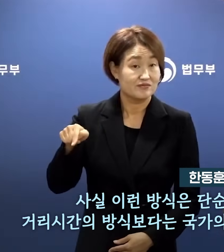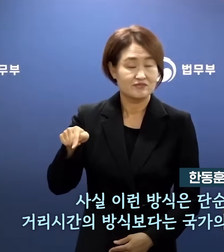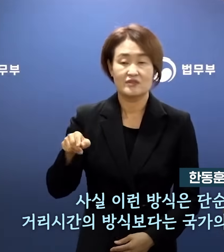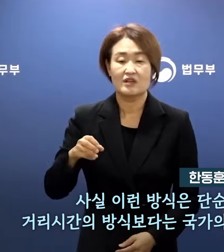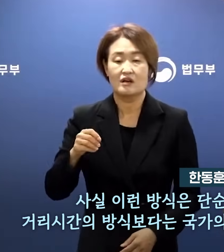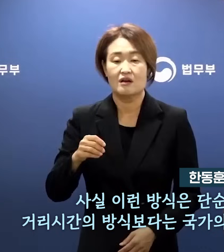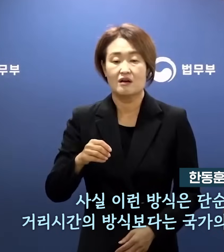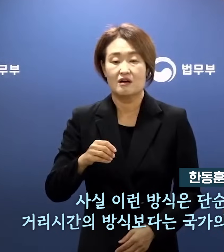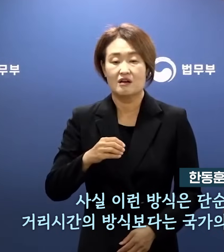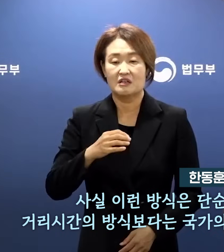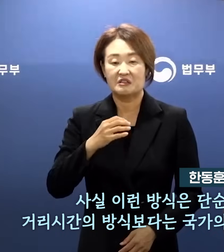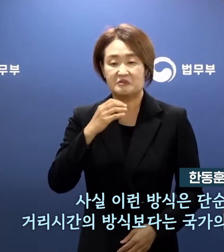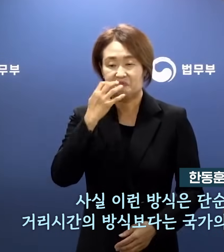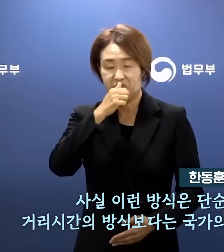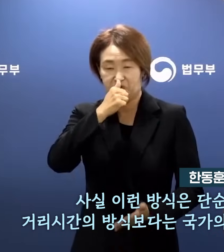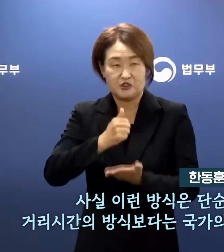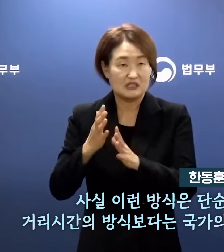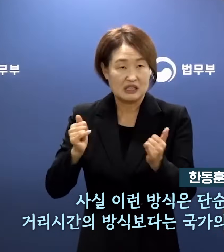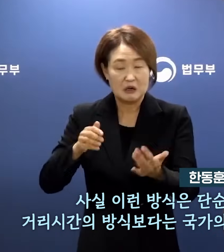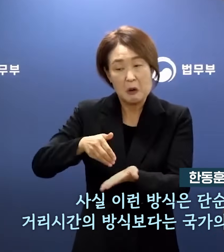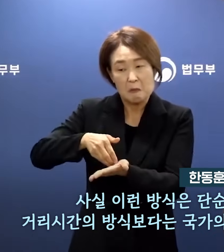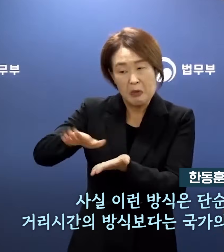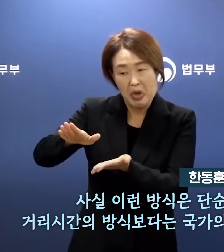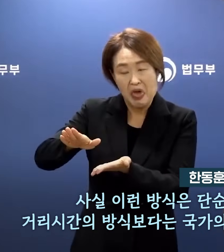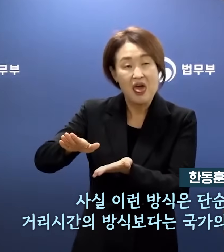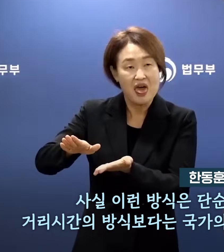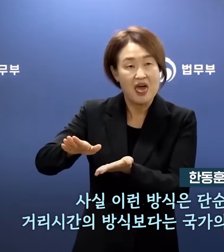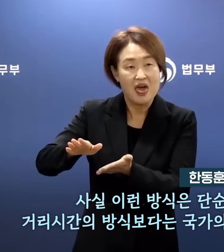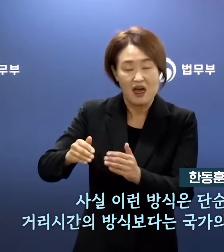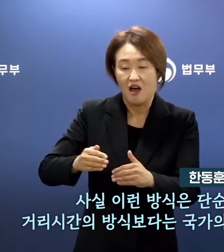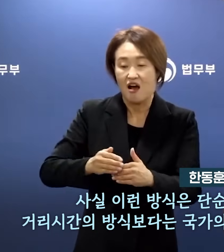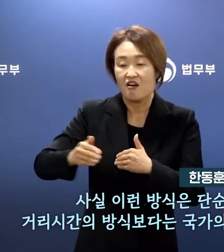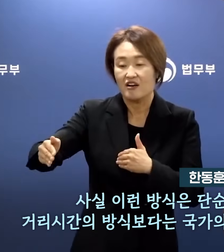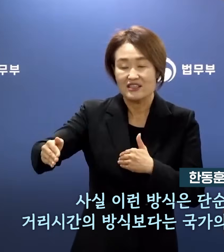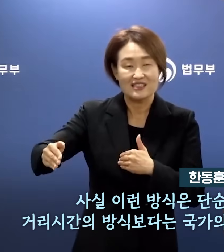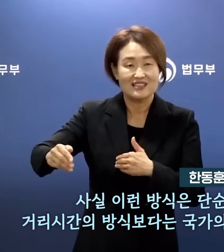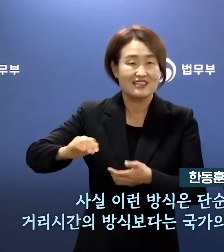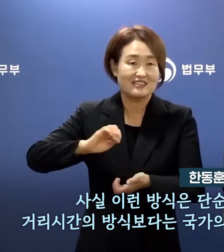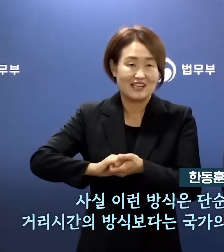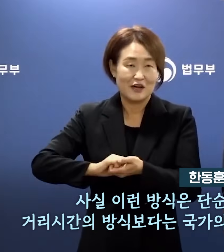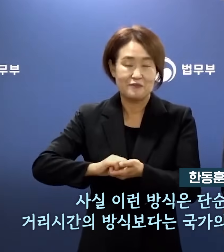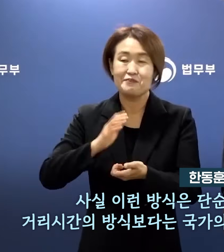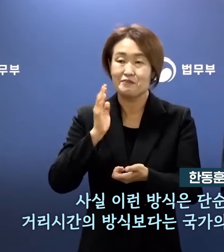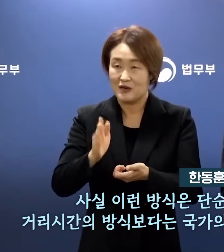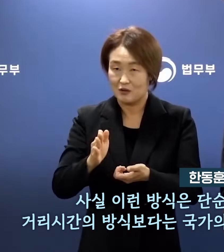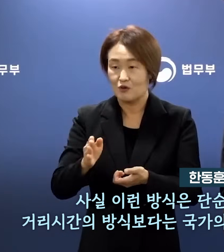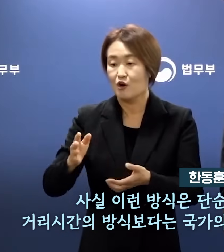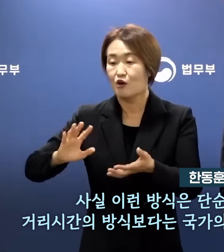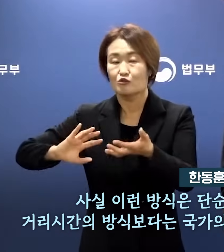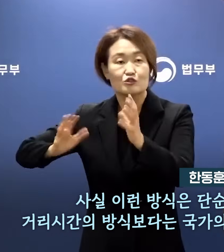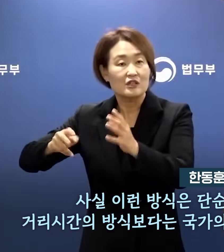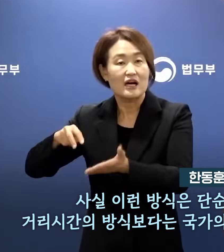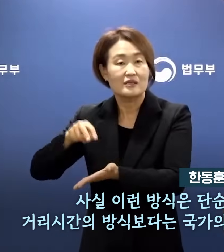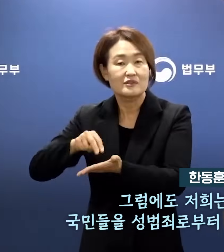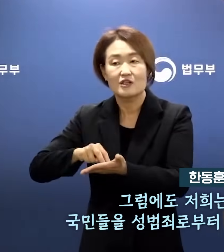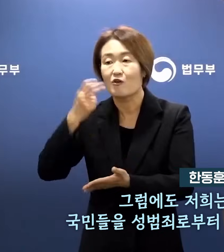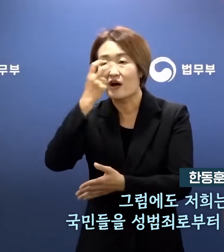단순히 성범죄자들 내쫓겠다는 거리 제한의 방식보다는 국가의 관리 책임이 더 커지는